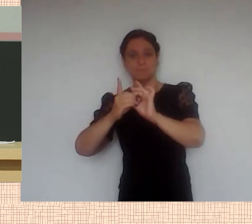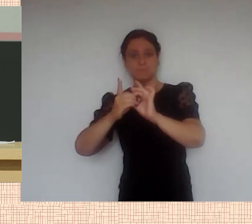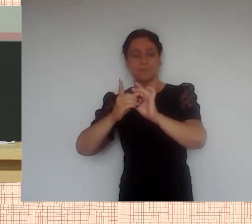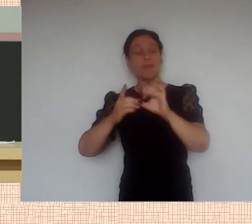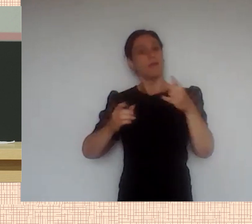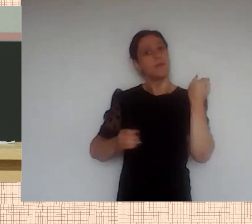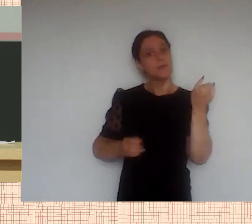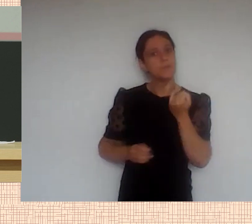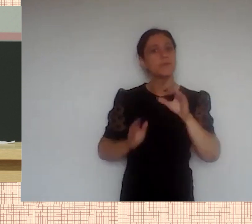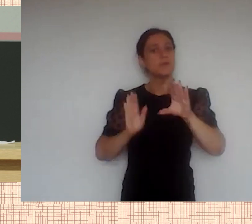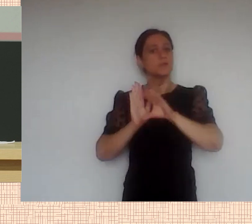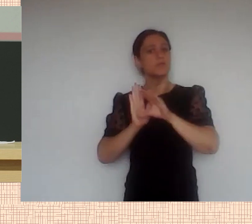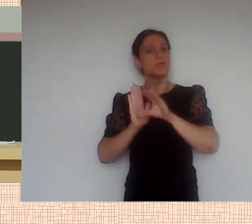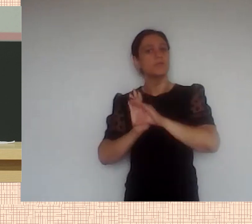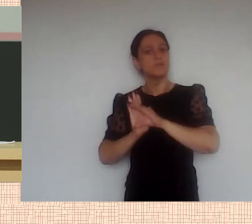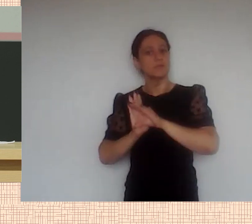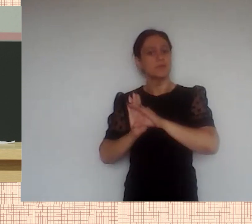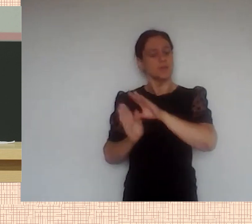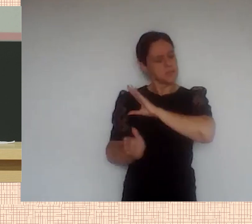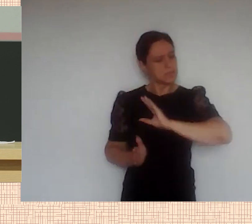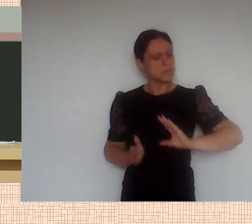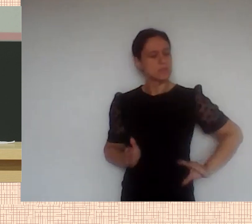em Colossenses.